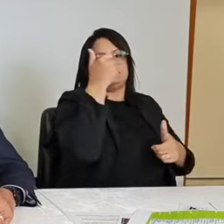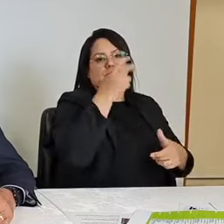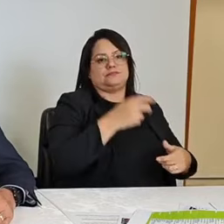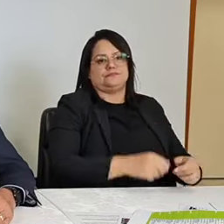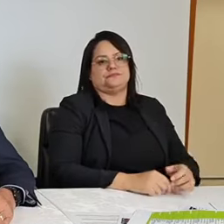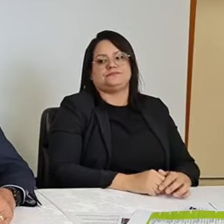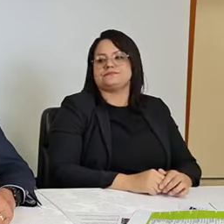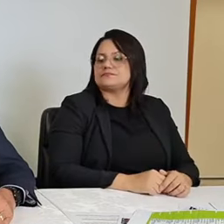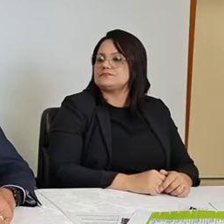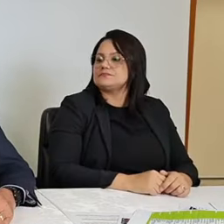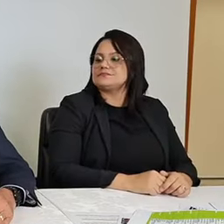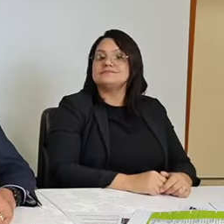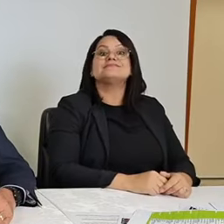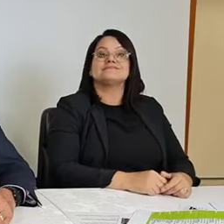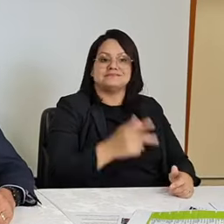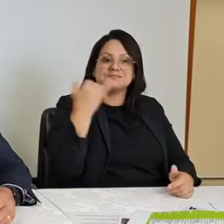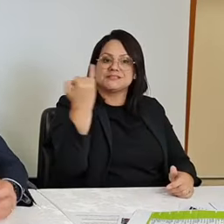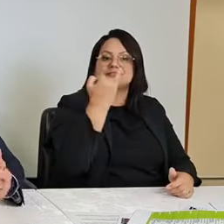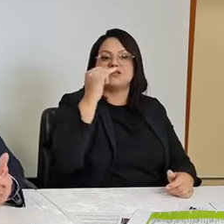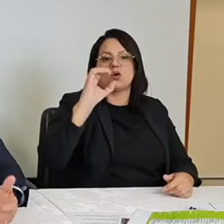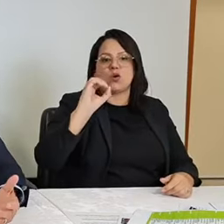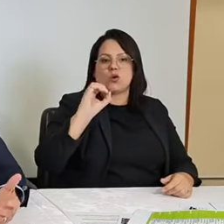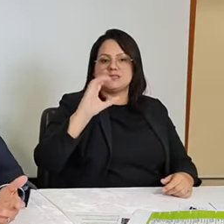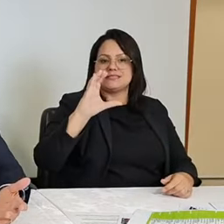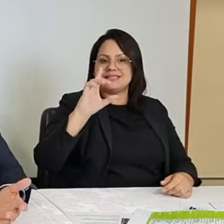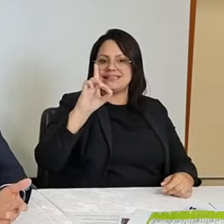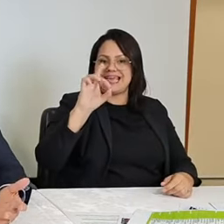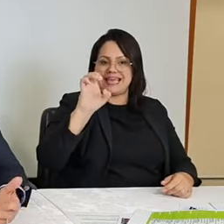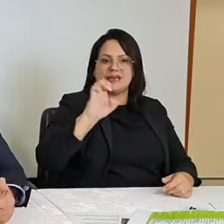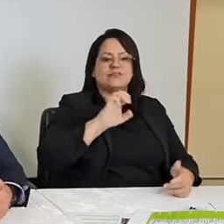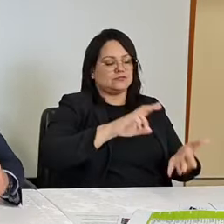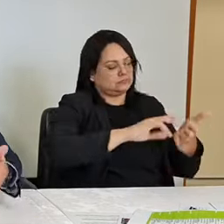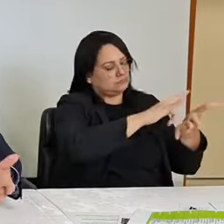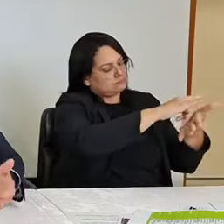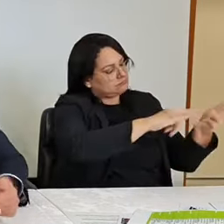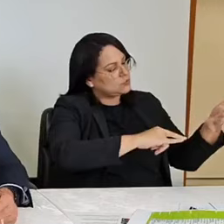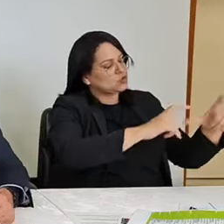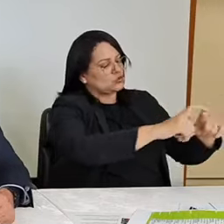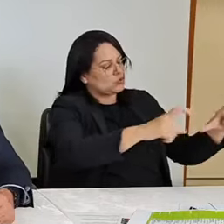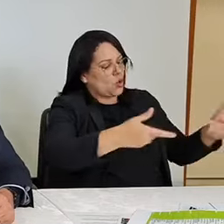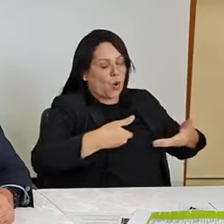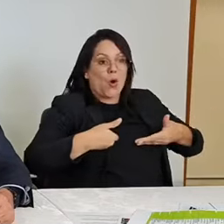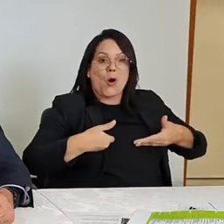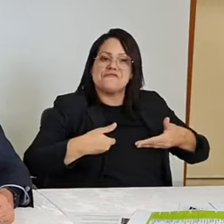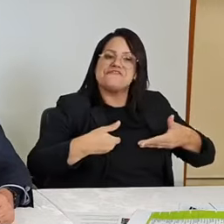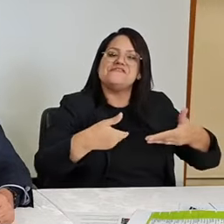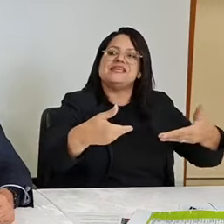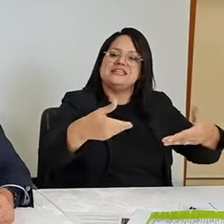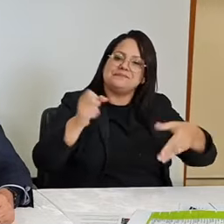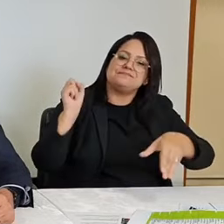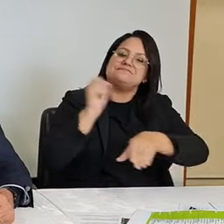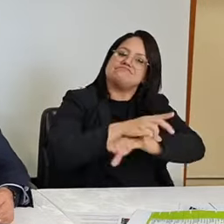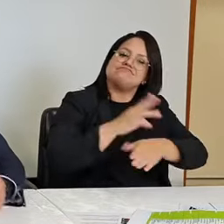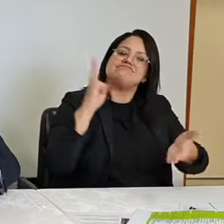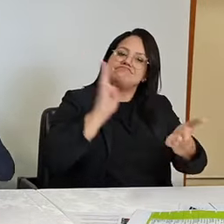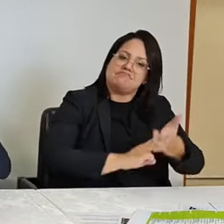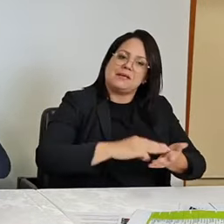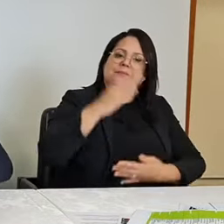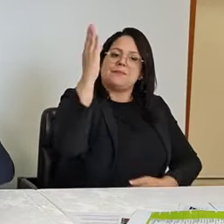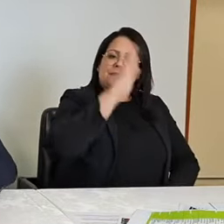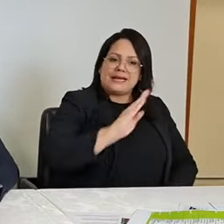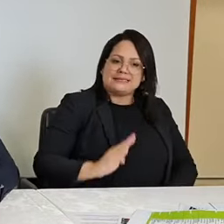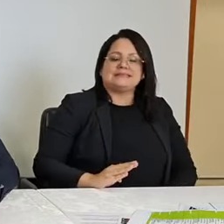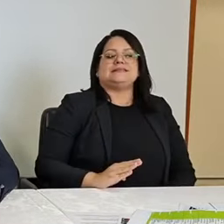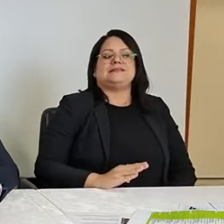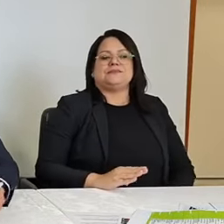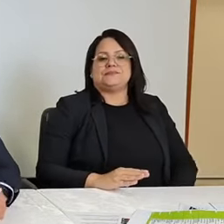nessa semana, a OCDE formalizou o convite oficial para nós entrarmos aqui na organização. Então, para